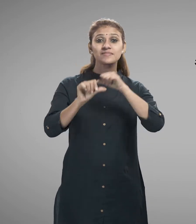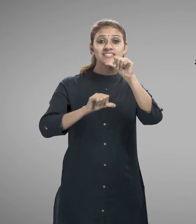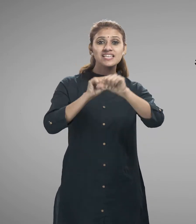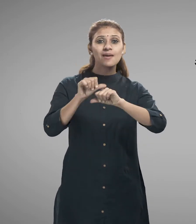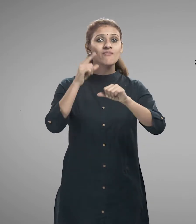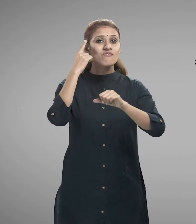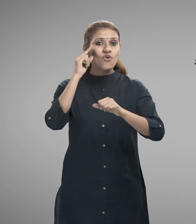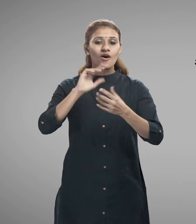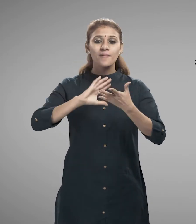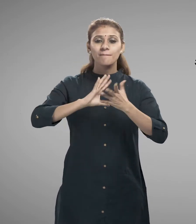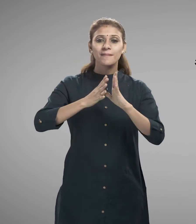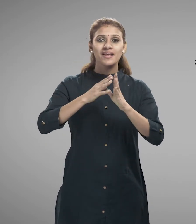है।